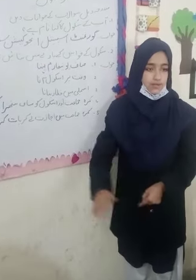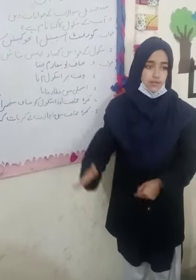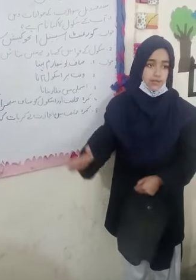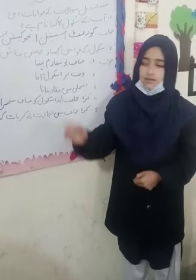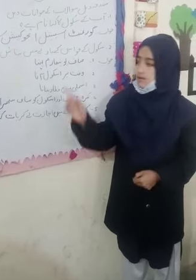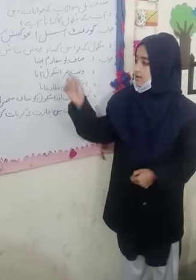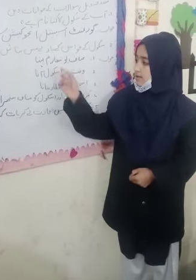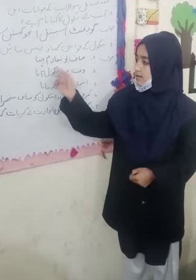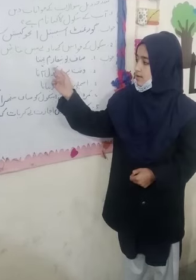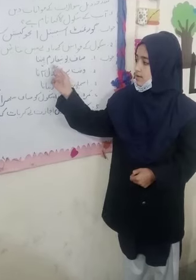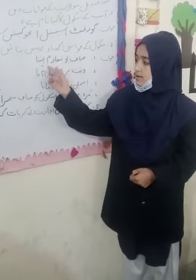पहनना।